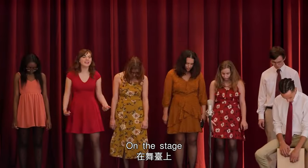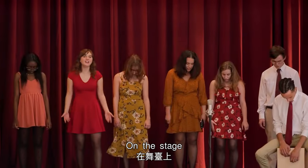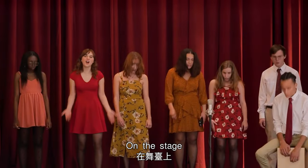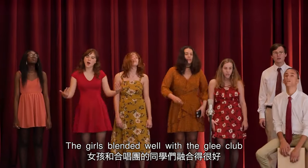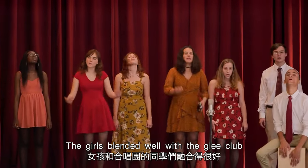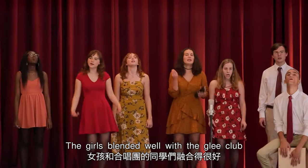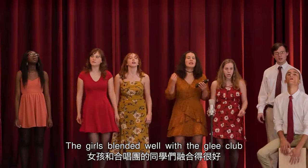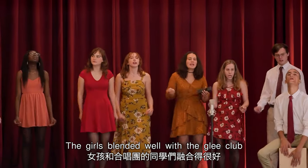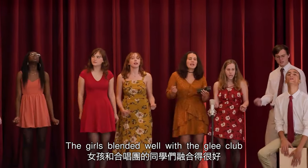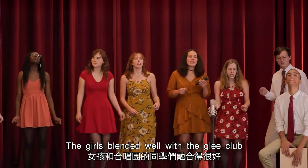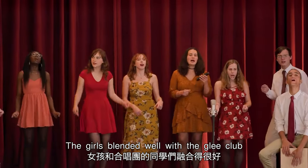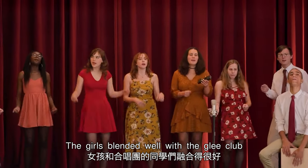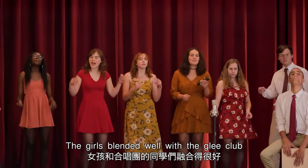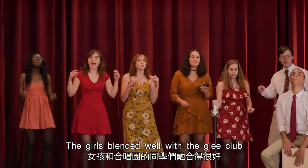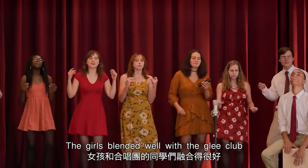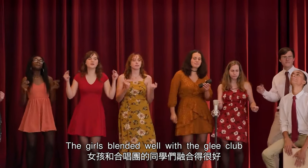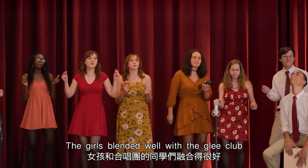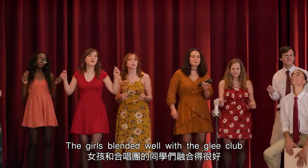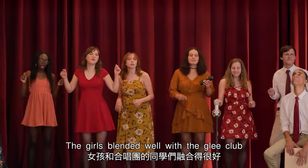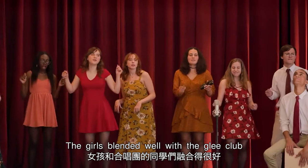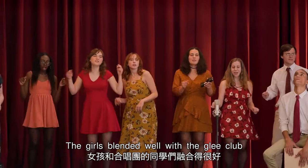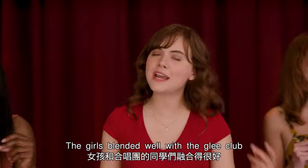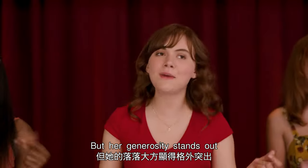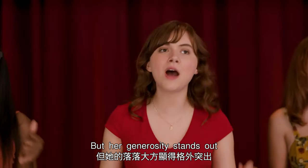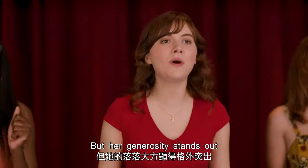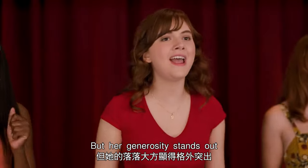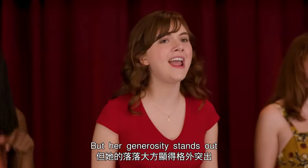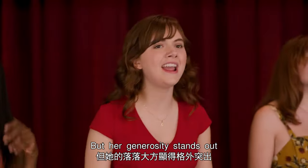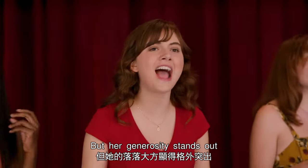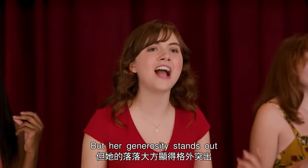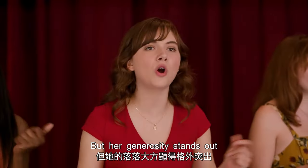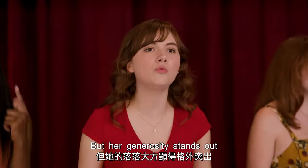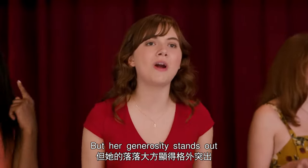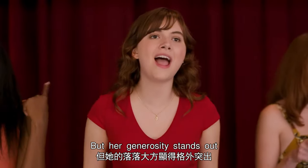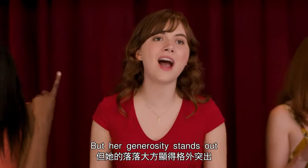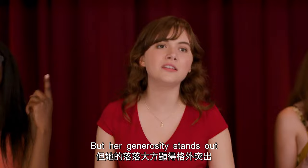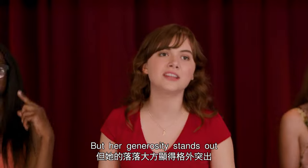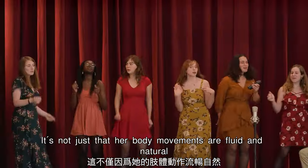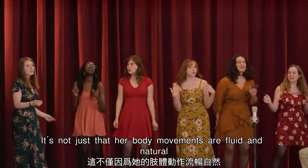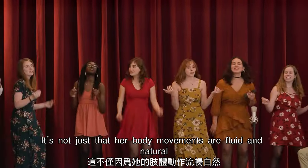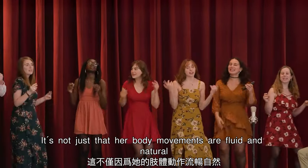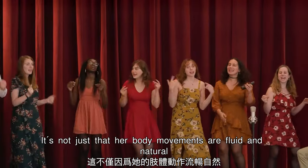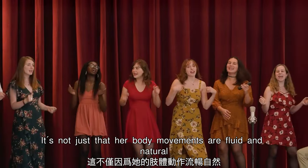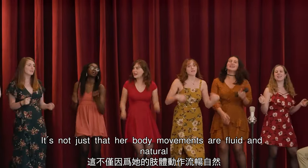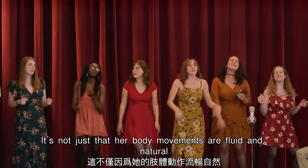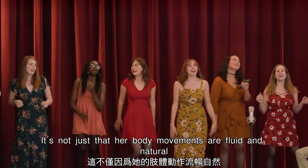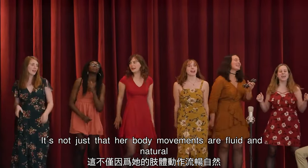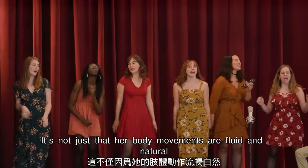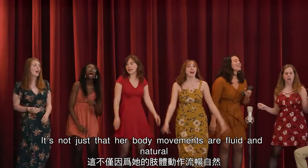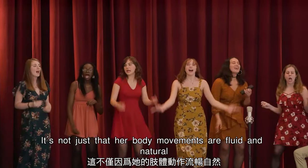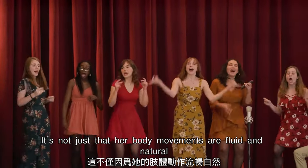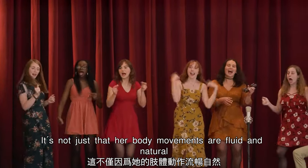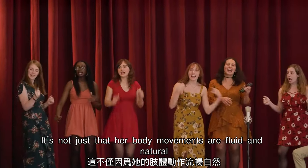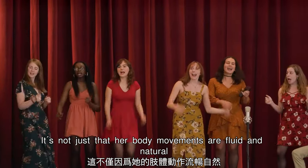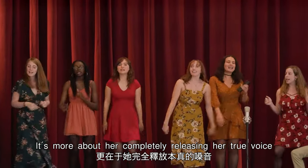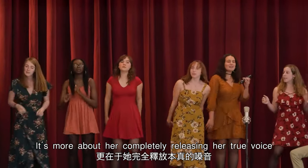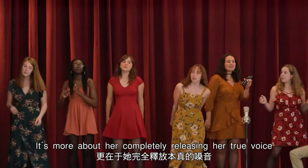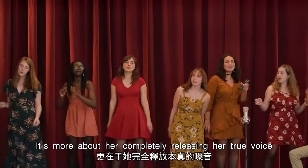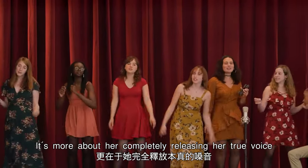台上女孩和合唱团的同学们融合得很好但她的落落大方显得格外突出这不仅因为她的肢体动作流畅自然更在于她